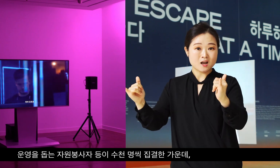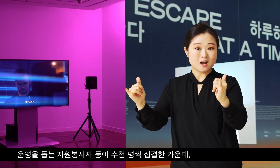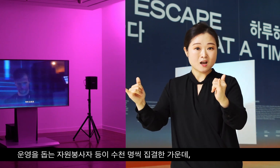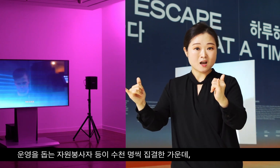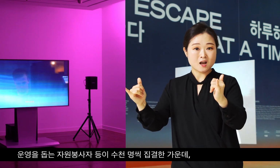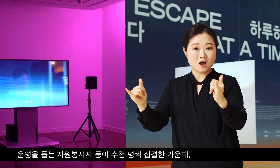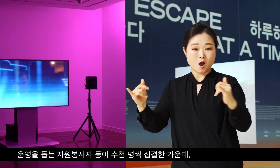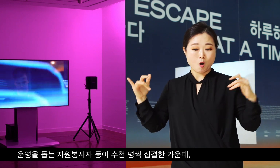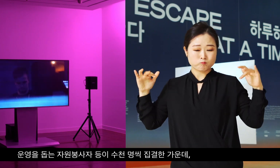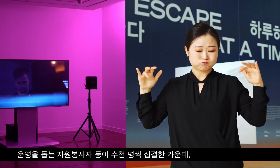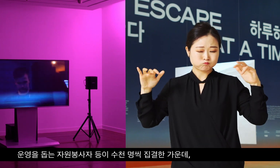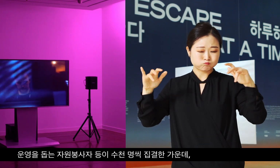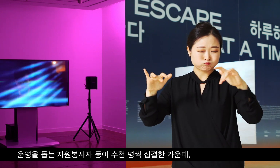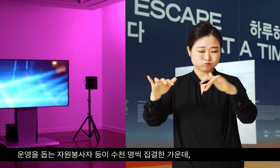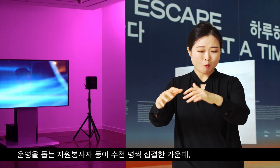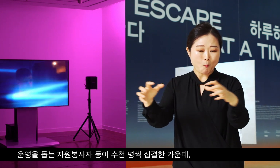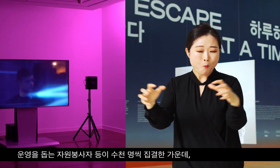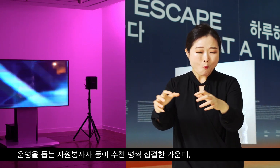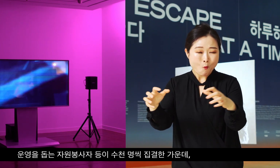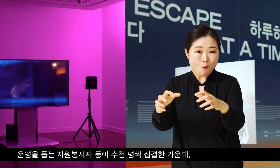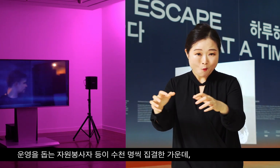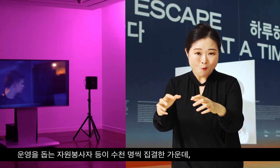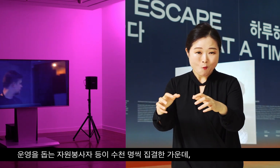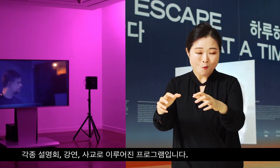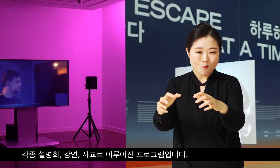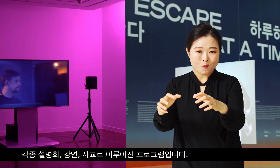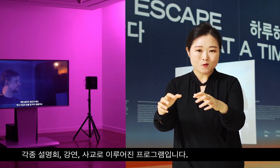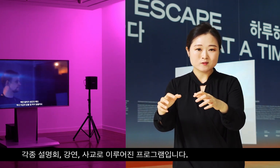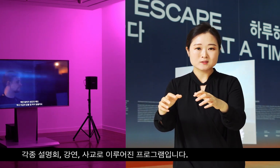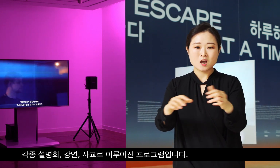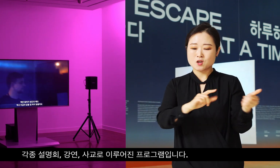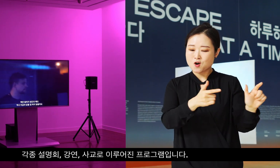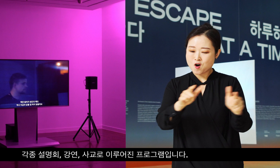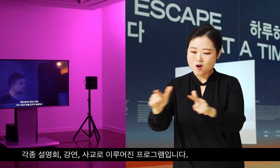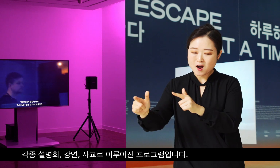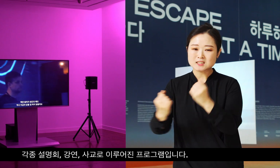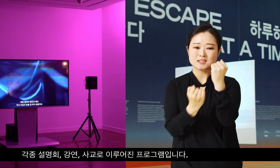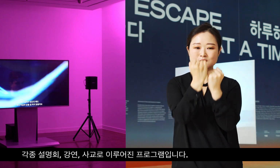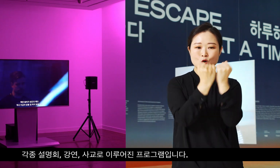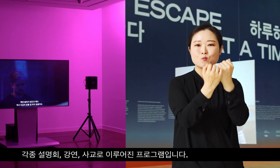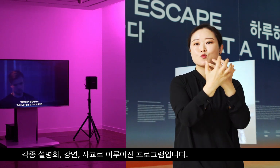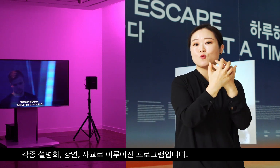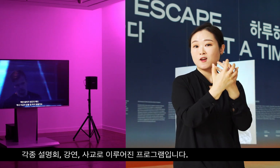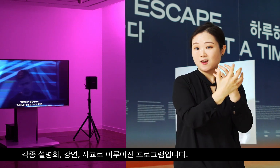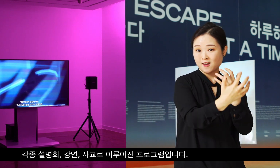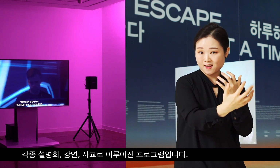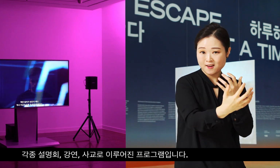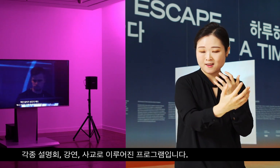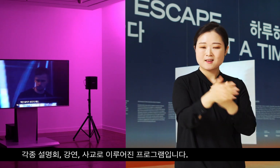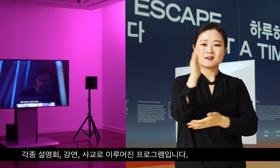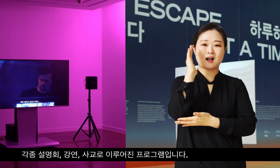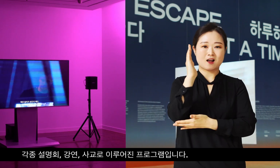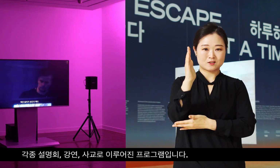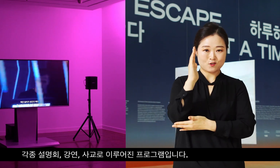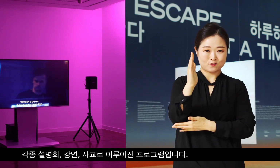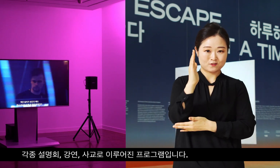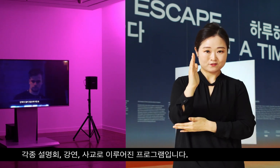수천 명씩 집결한 가운데 각종 설명회, 강연,